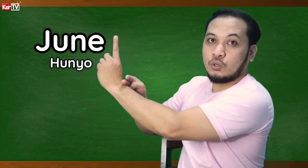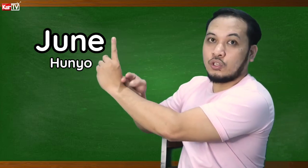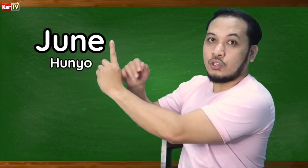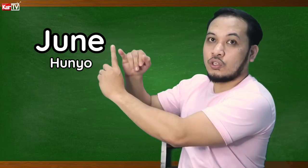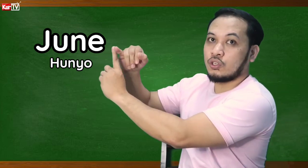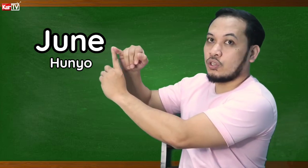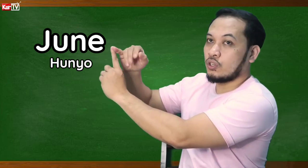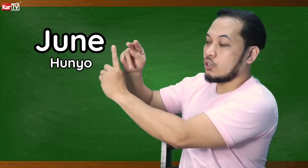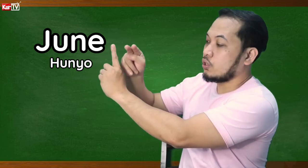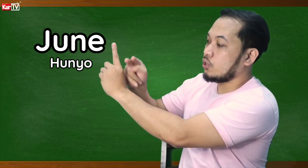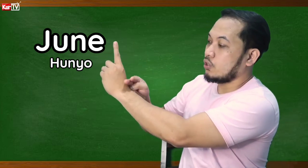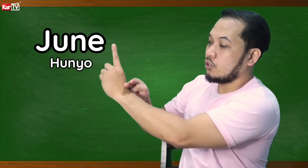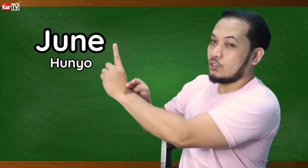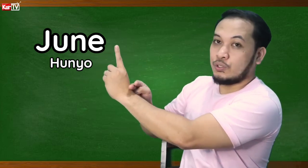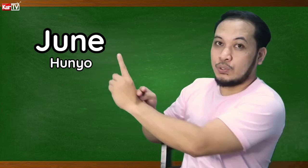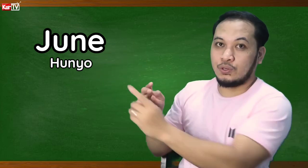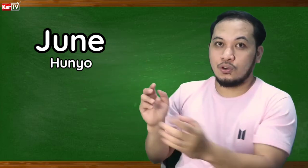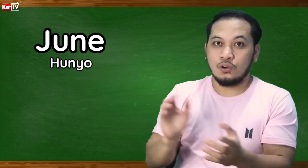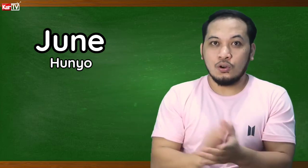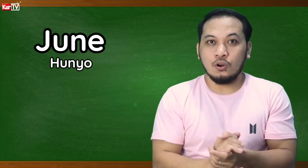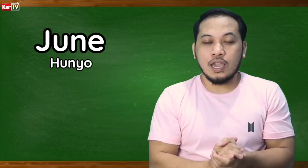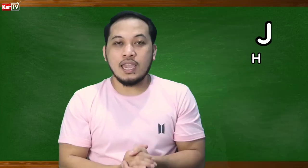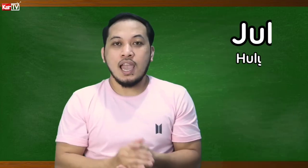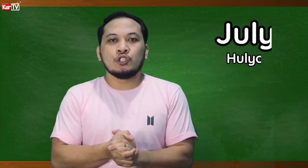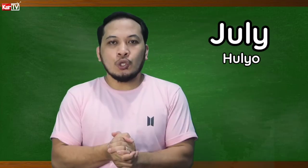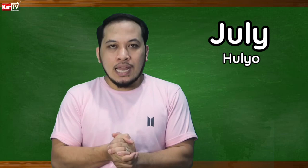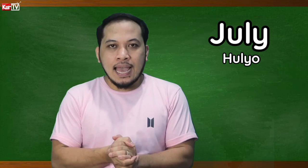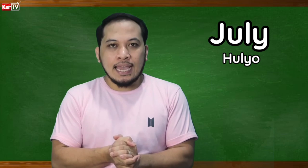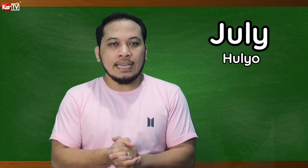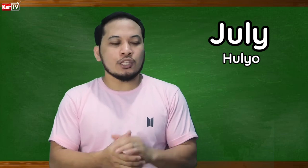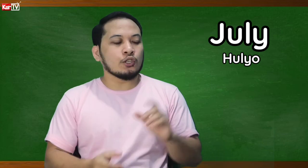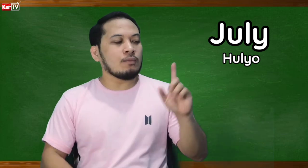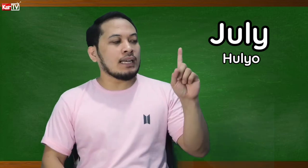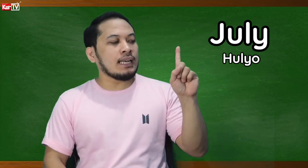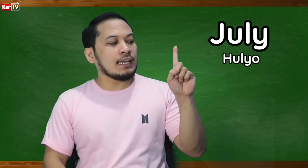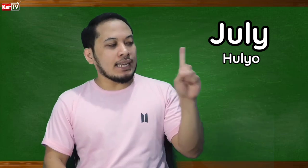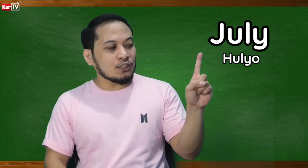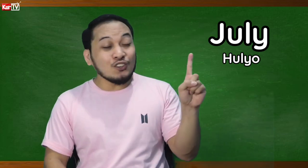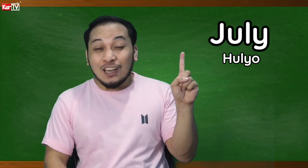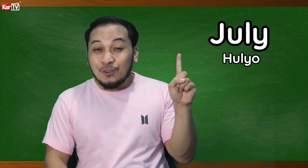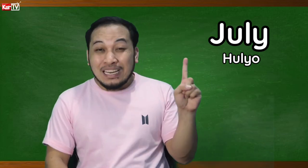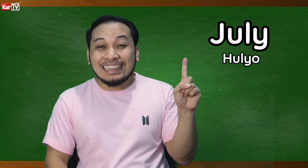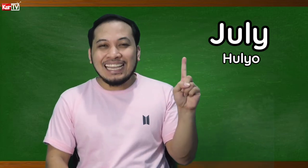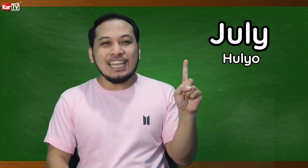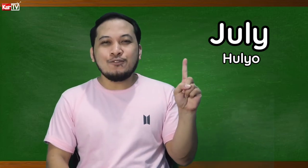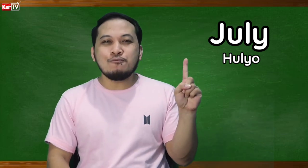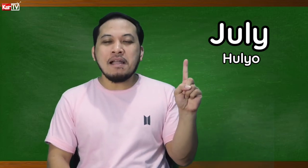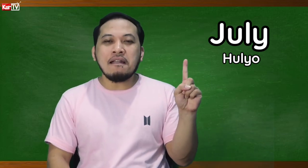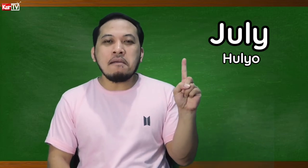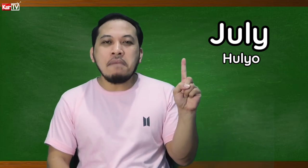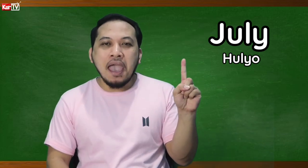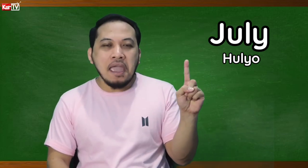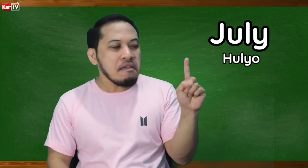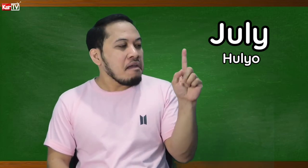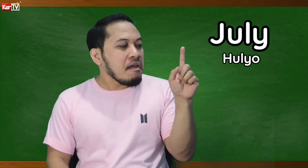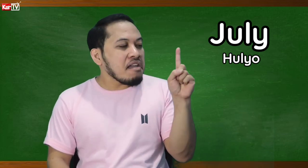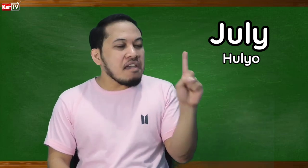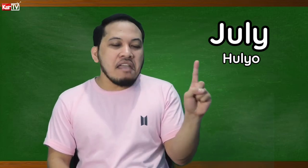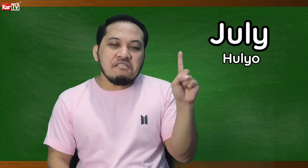June. June. Okay? July. So, ganito nyo lang ulit ang inyong mga kamay. Ayan, yung